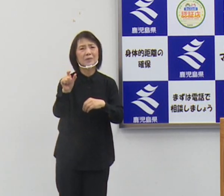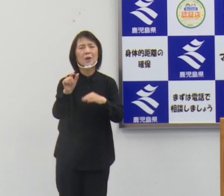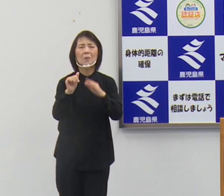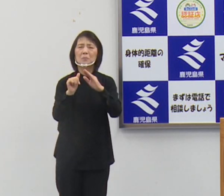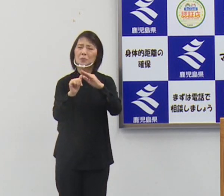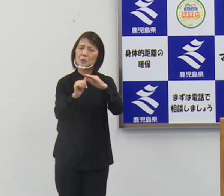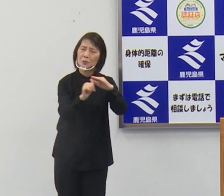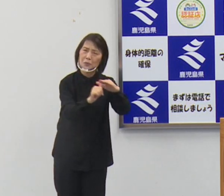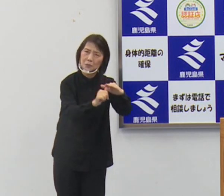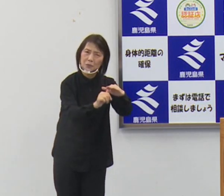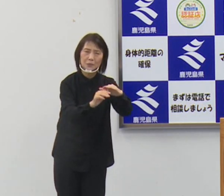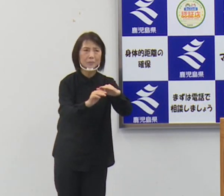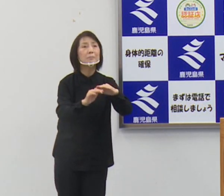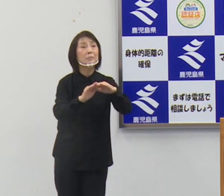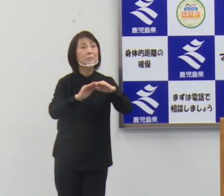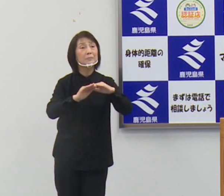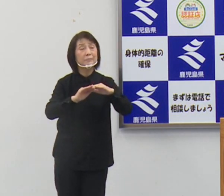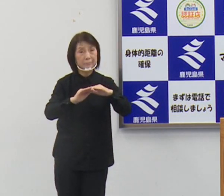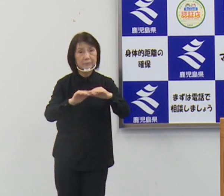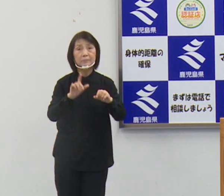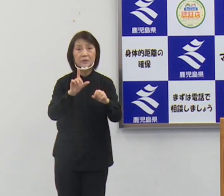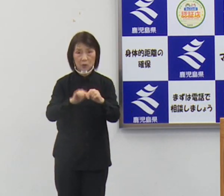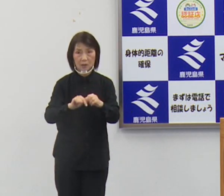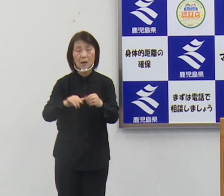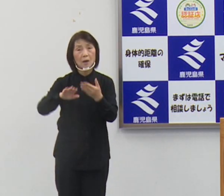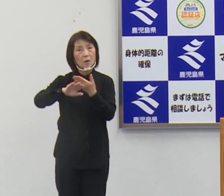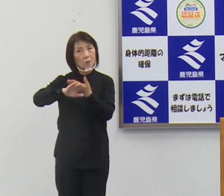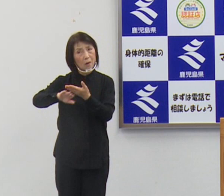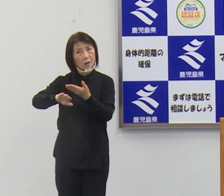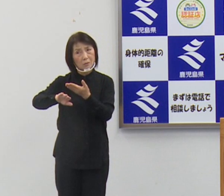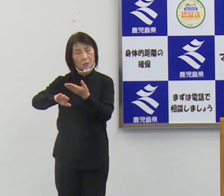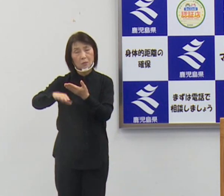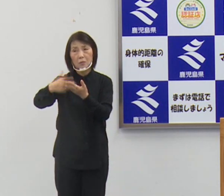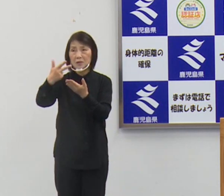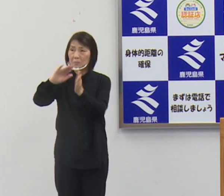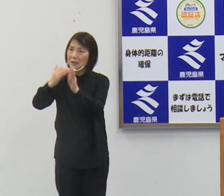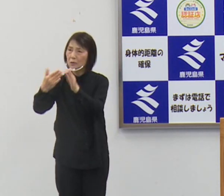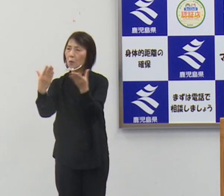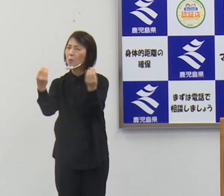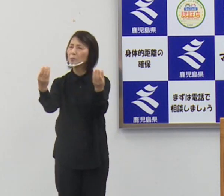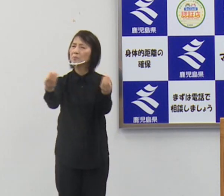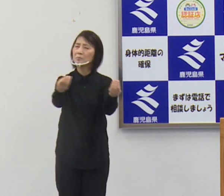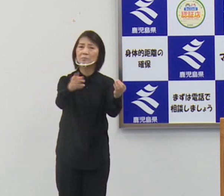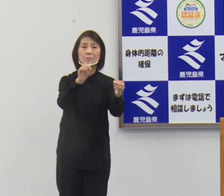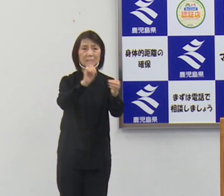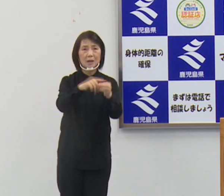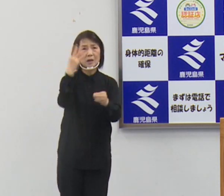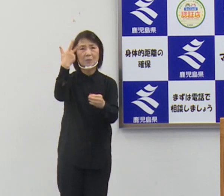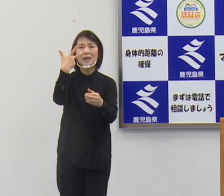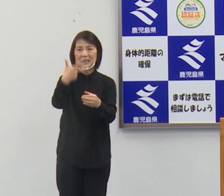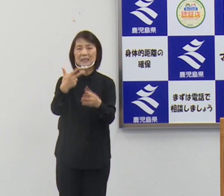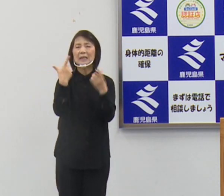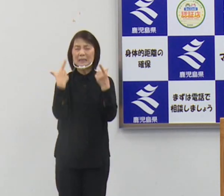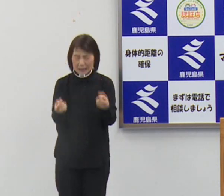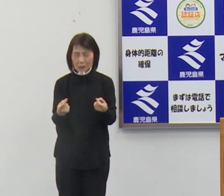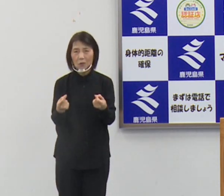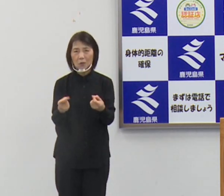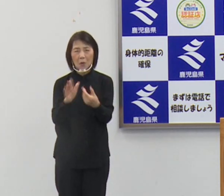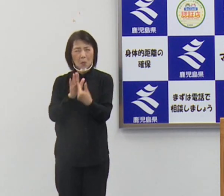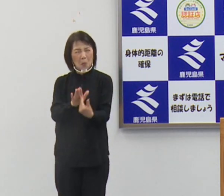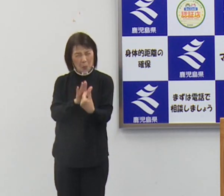着いてきておりますので、まあ他の都市とまあそう変わらなくなってきているということなので、まあ、鹿児島市をしっかりと抑え込んで